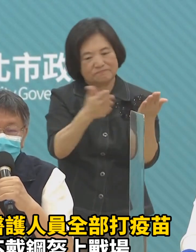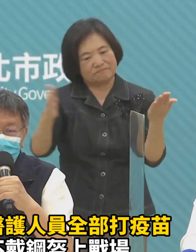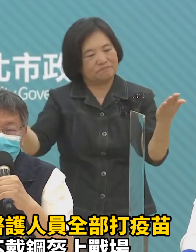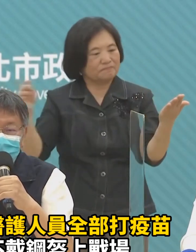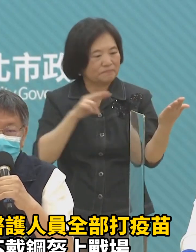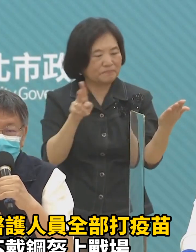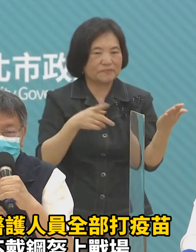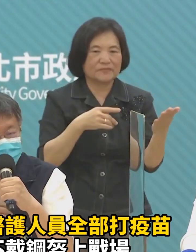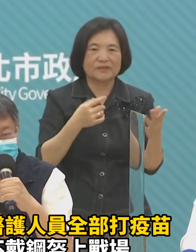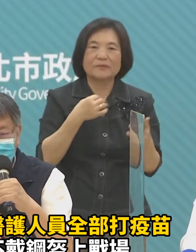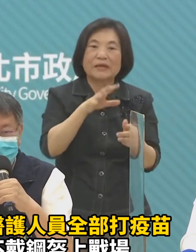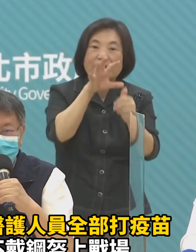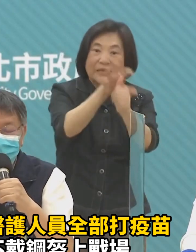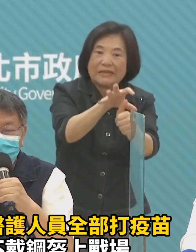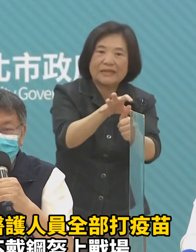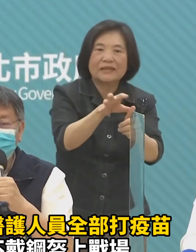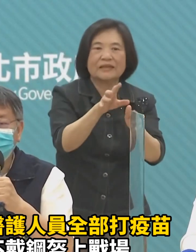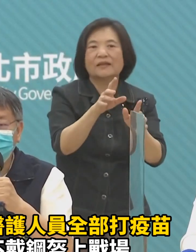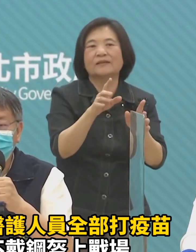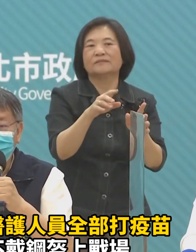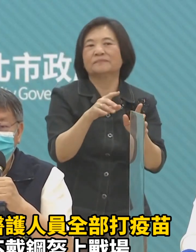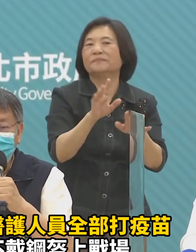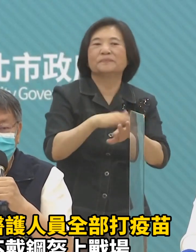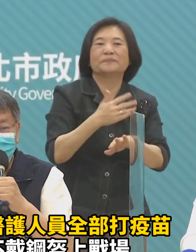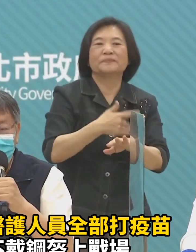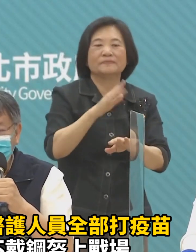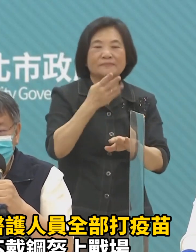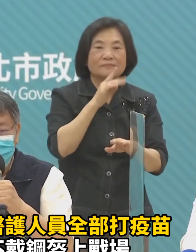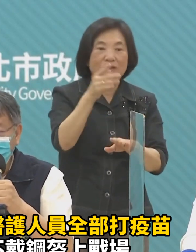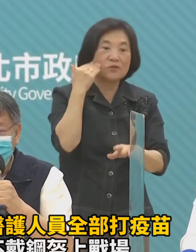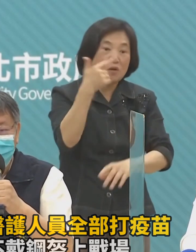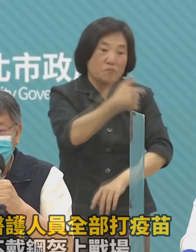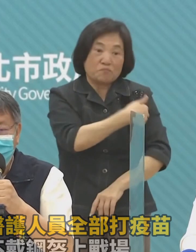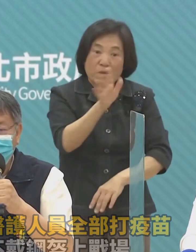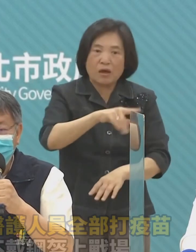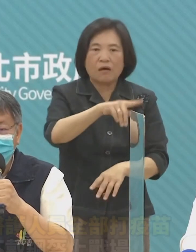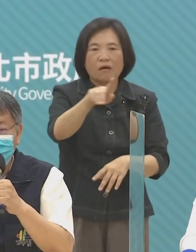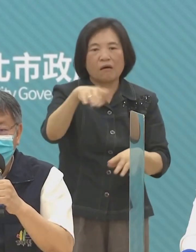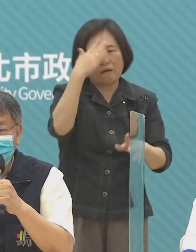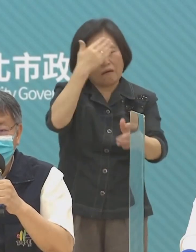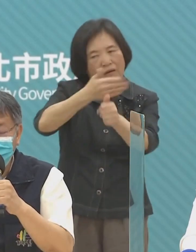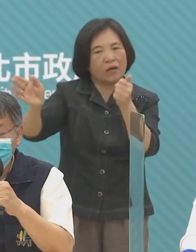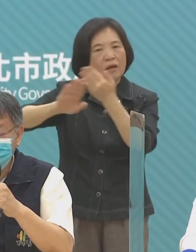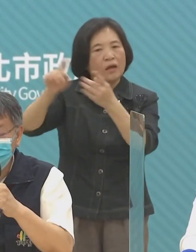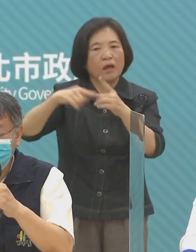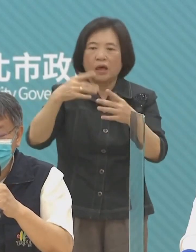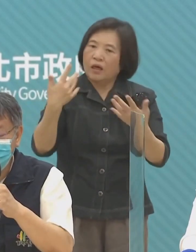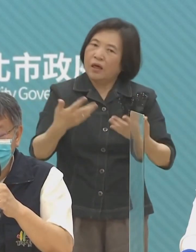不要说强迫了，造册就是要去打。为什么呢？你不打会造成大家的麻烦。